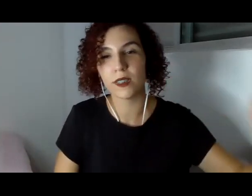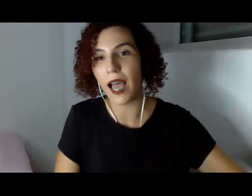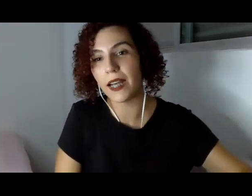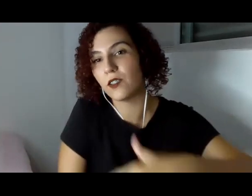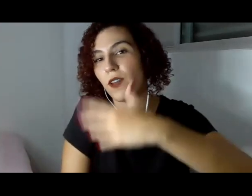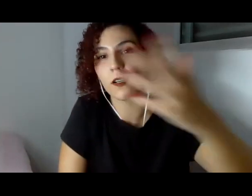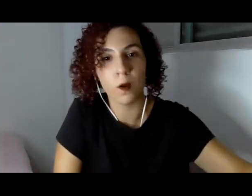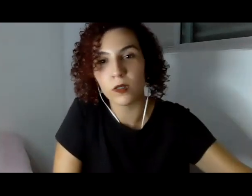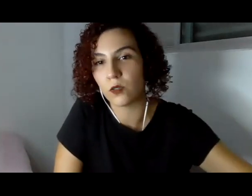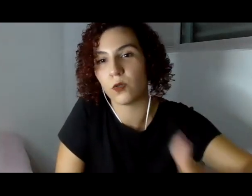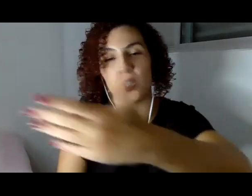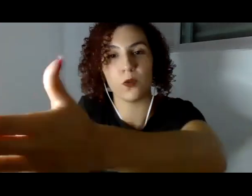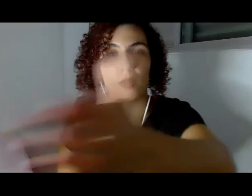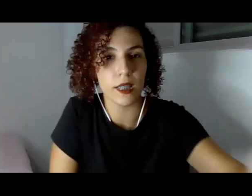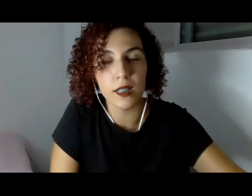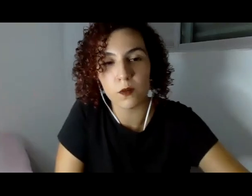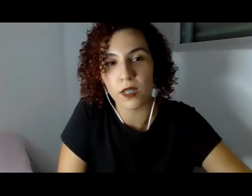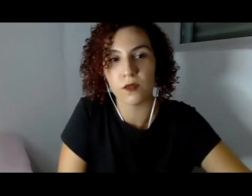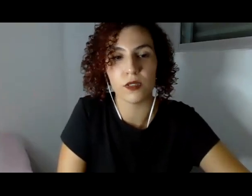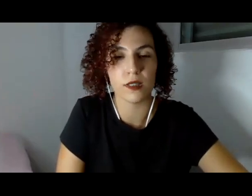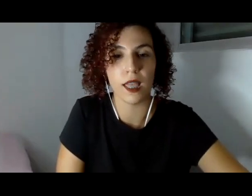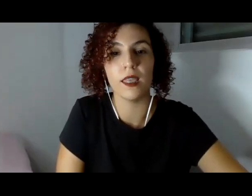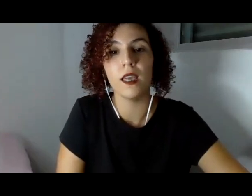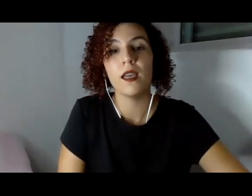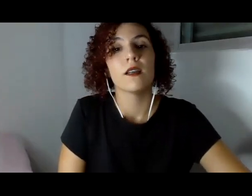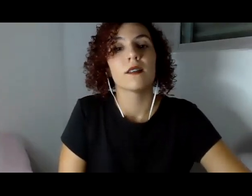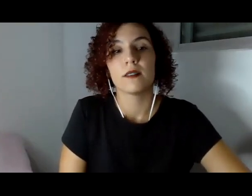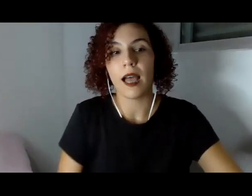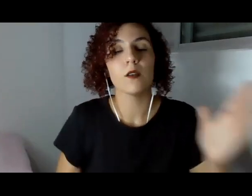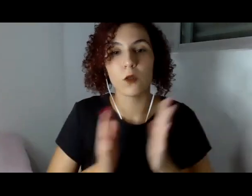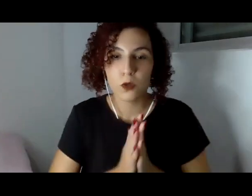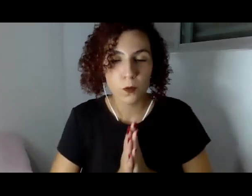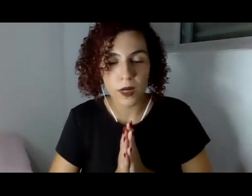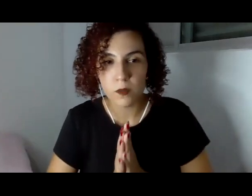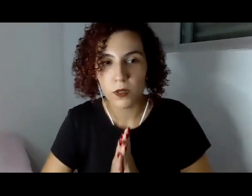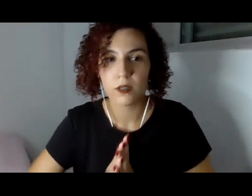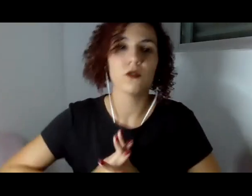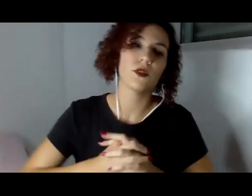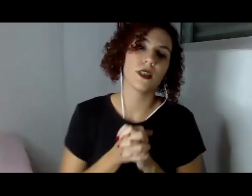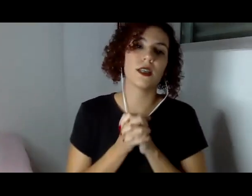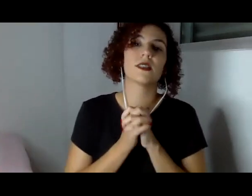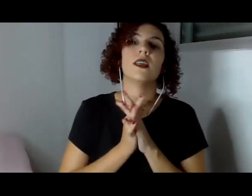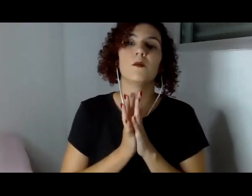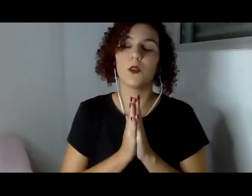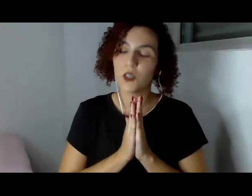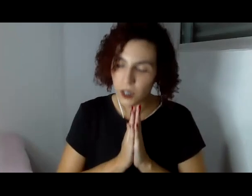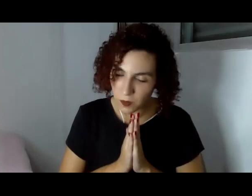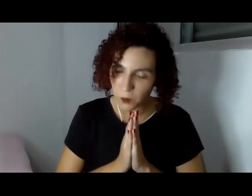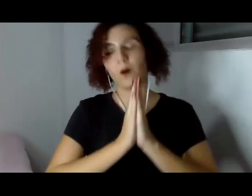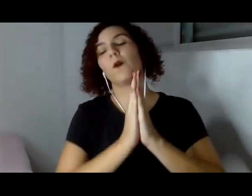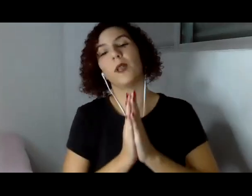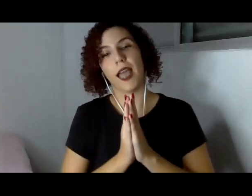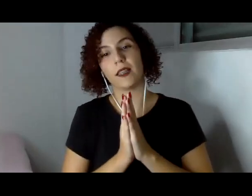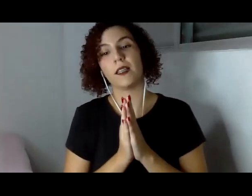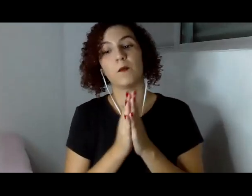filmes, gostarem, tiverem outras sugestões aí, não sei se vocês têm, tá? Eu estou super à disposição de vocês e